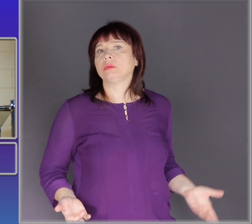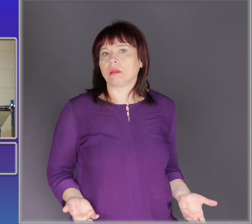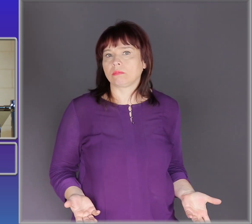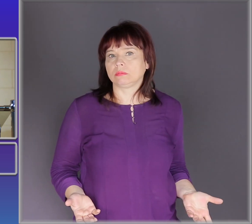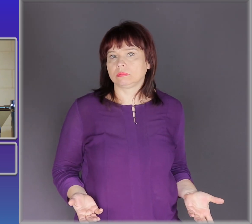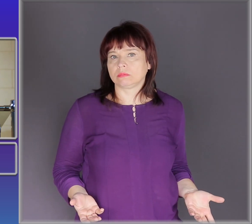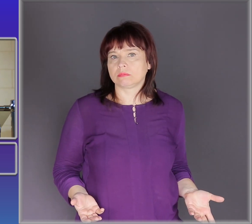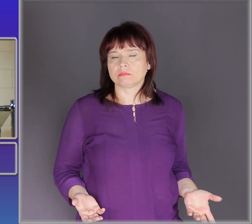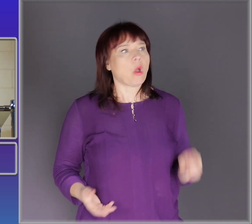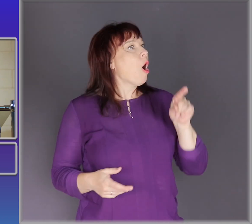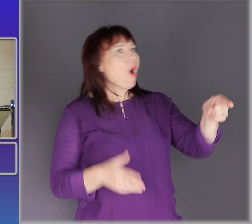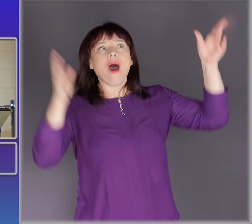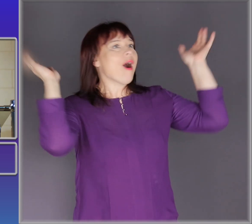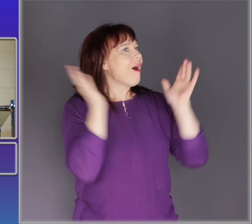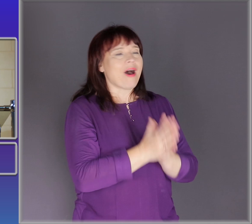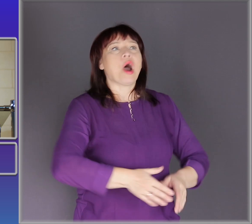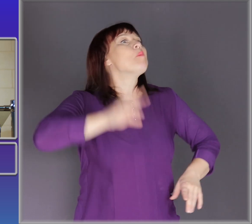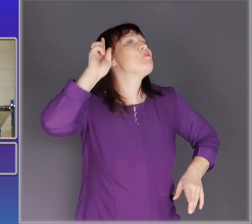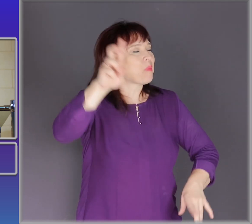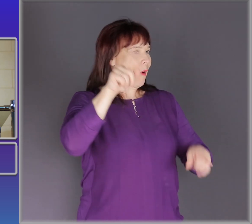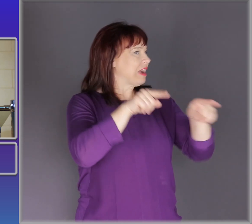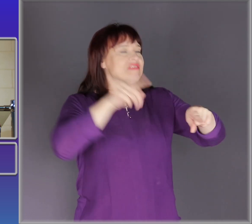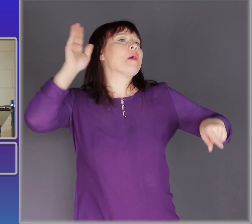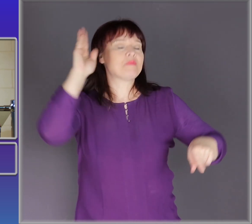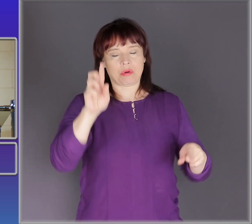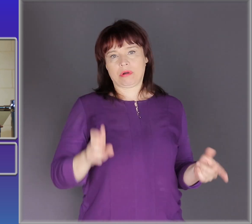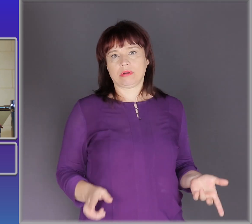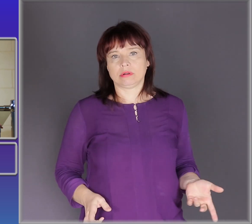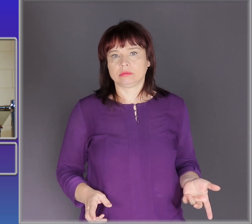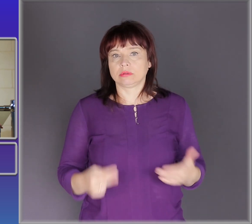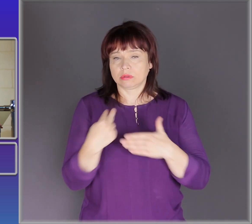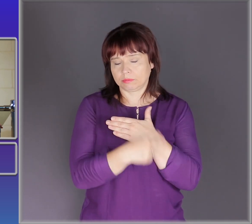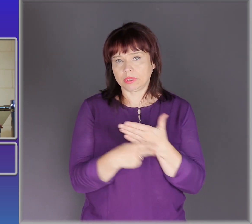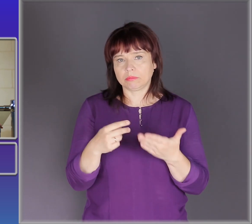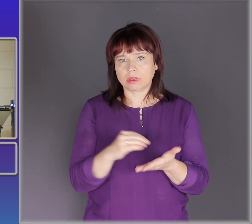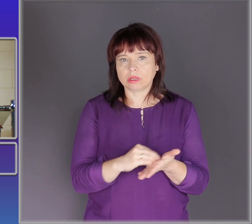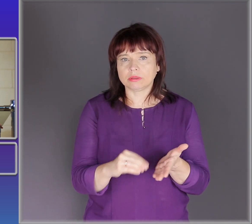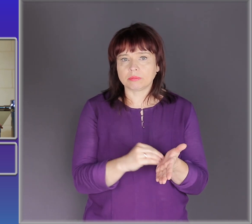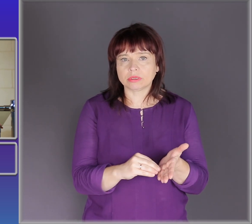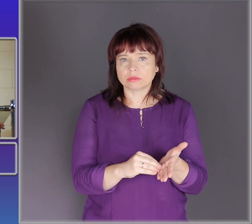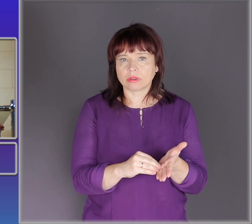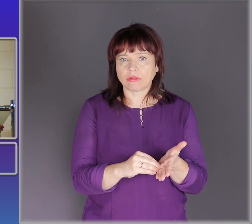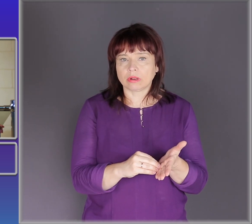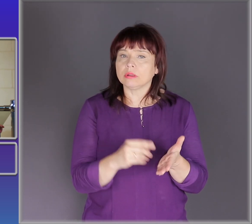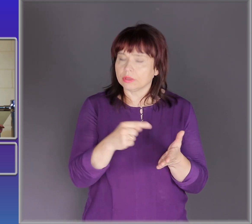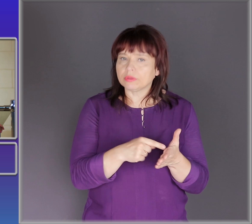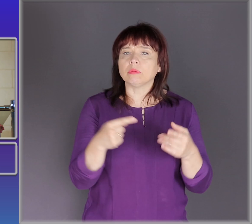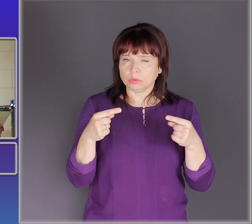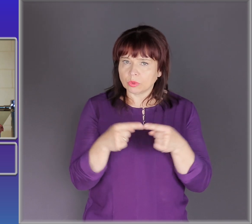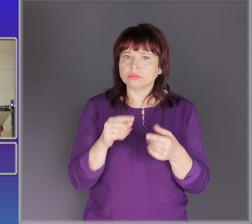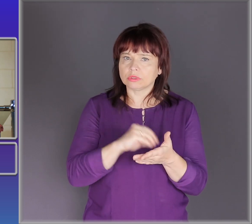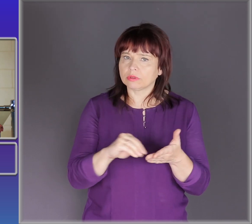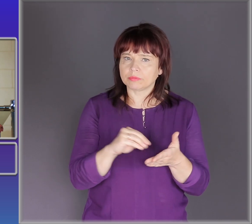сделал какое-то действие мы говорим это бог это обязательно господь сделал библия к примеру очень